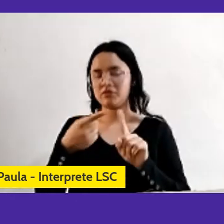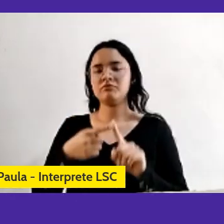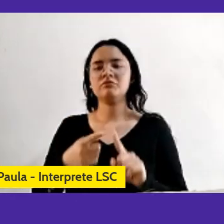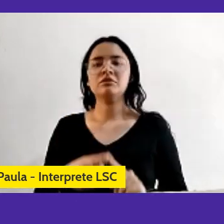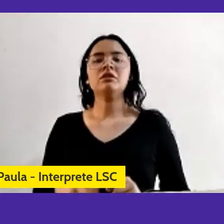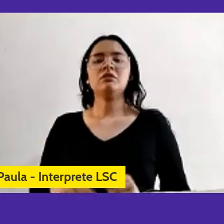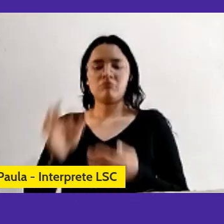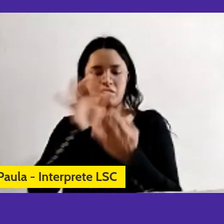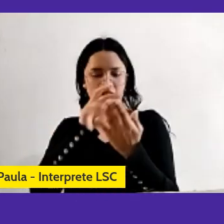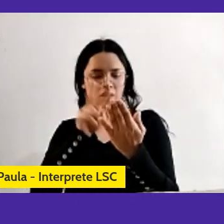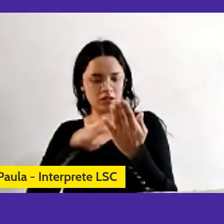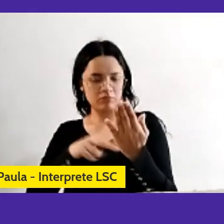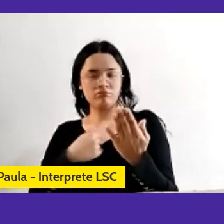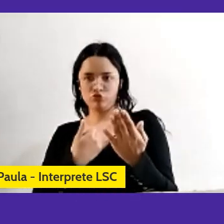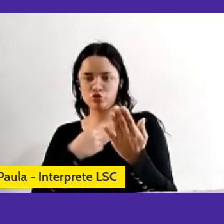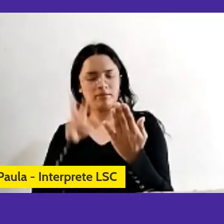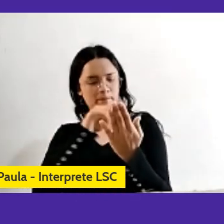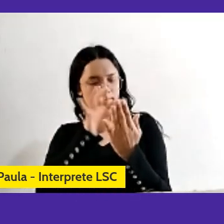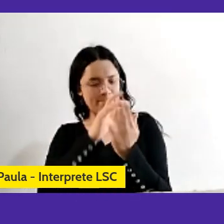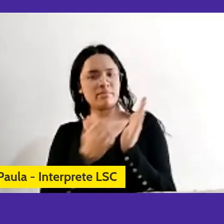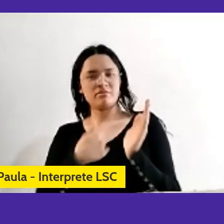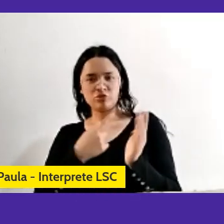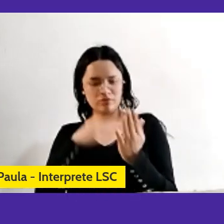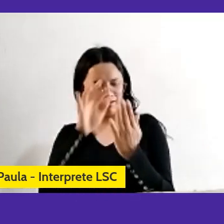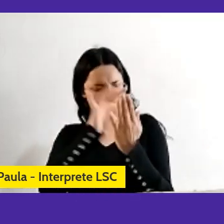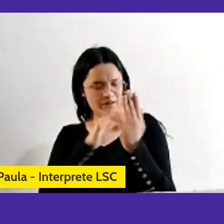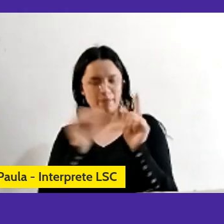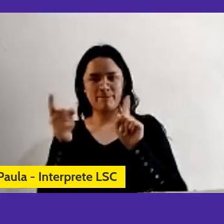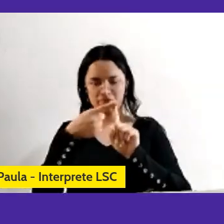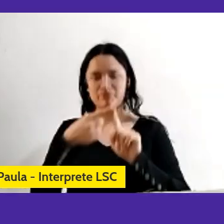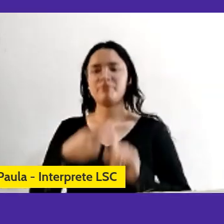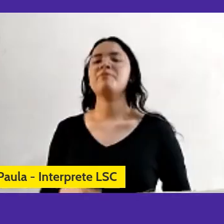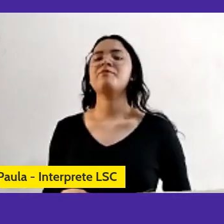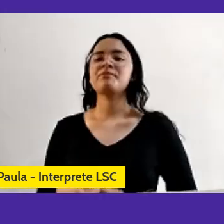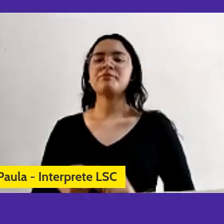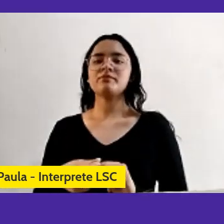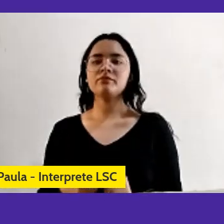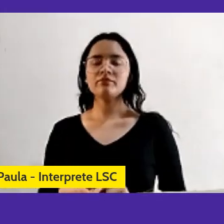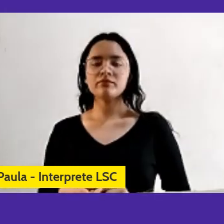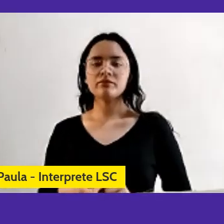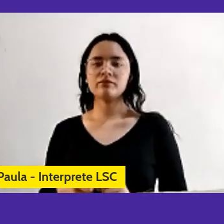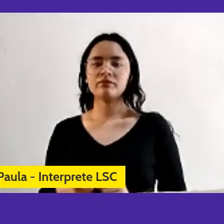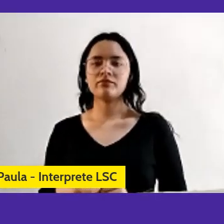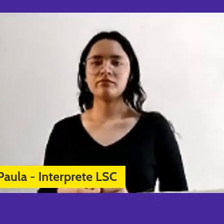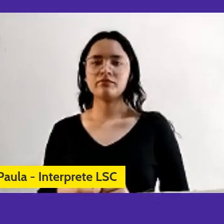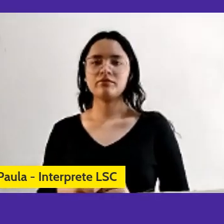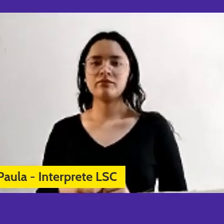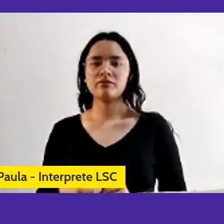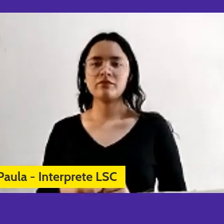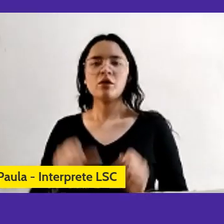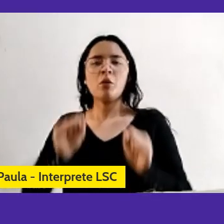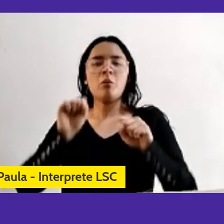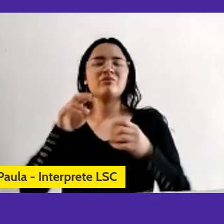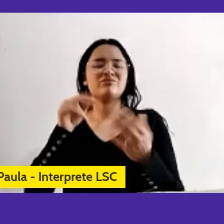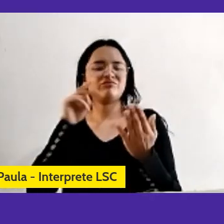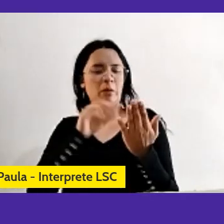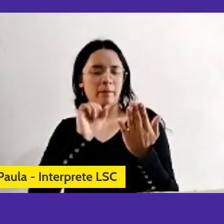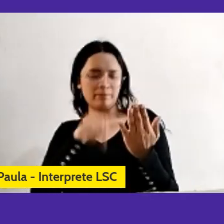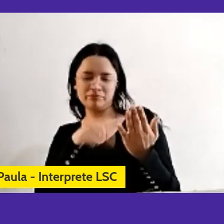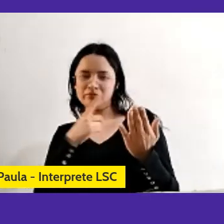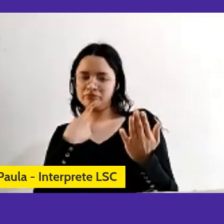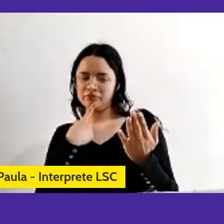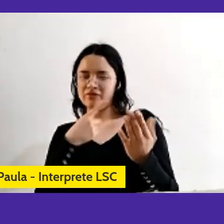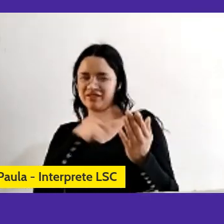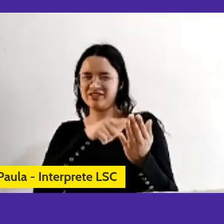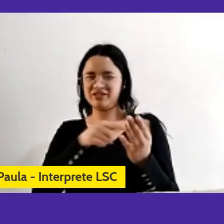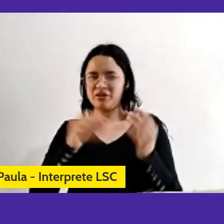guiones. Con eso nosotros empezamos a analizar y empezamos a ver la posibilidad de ese proyecto,